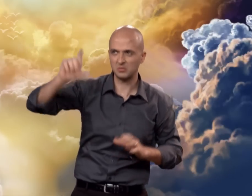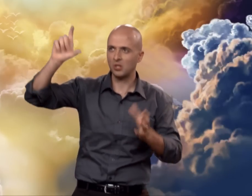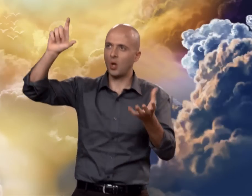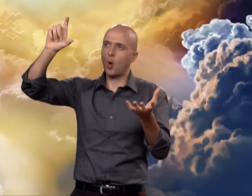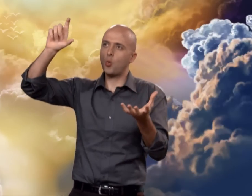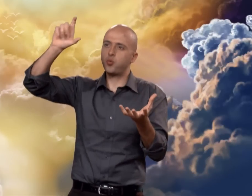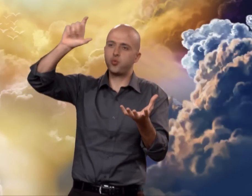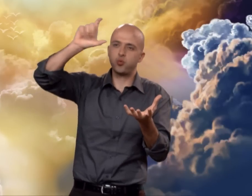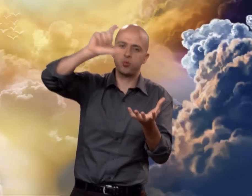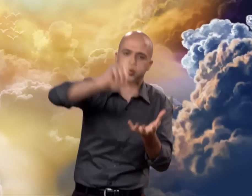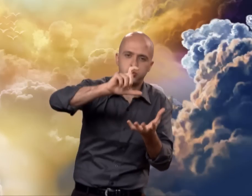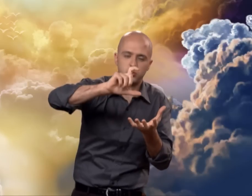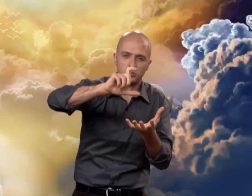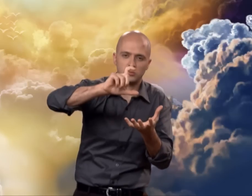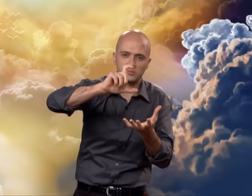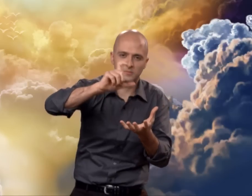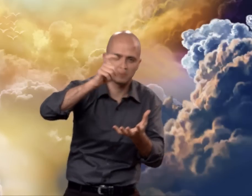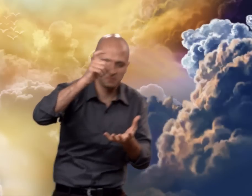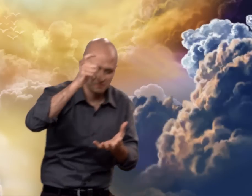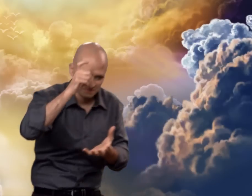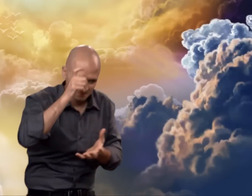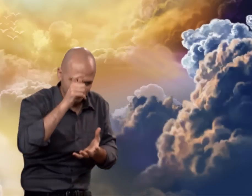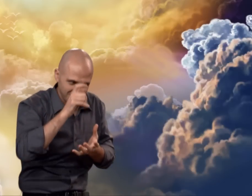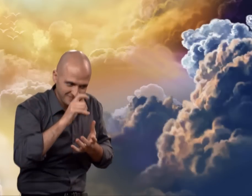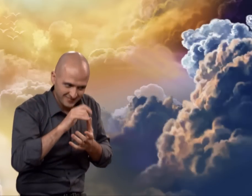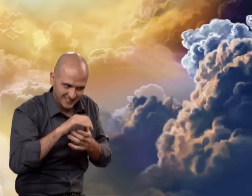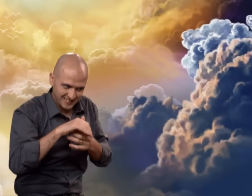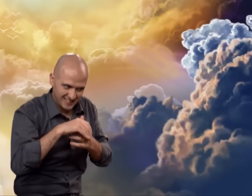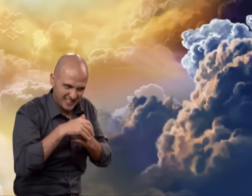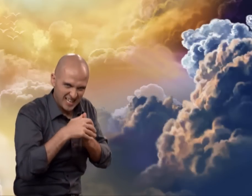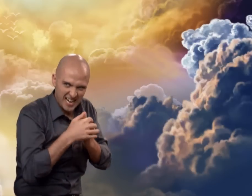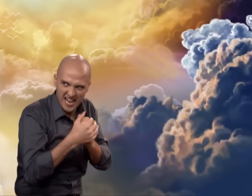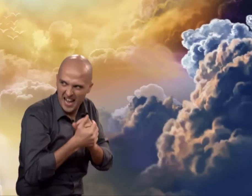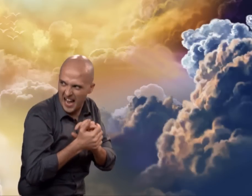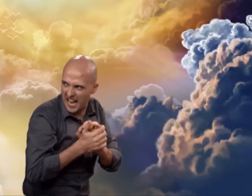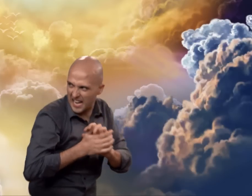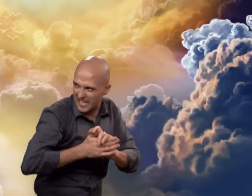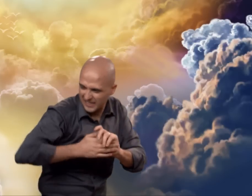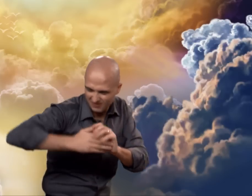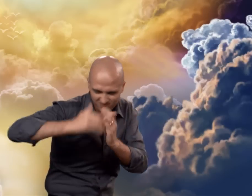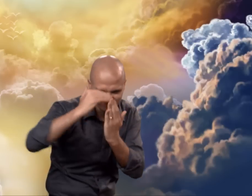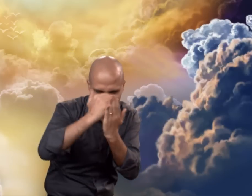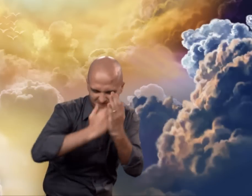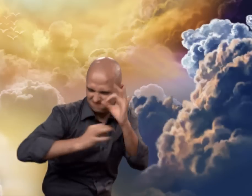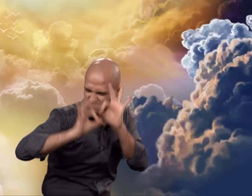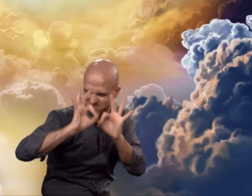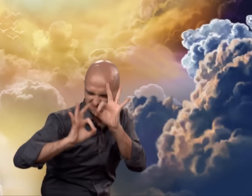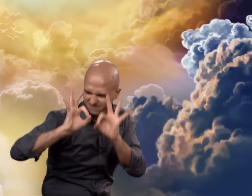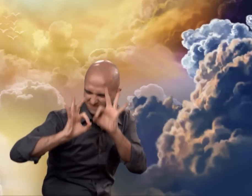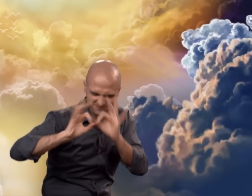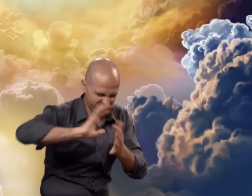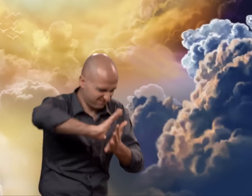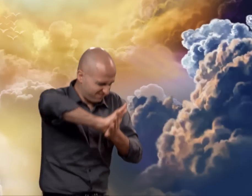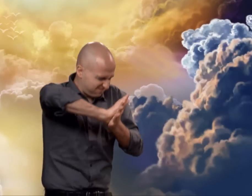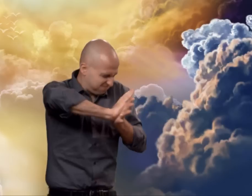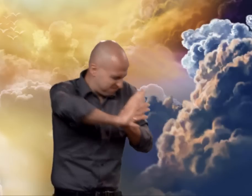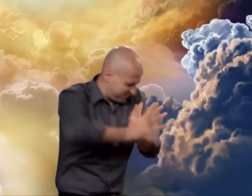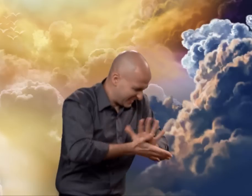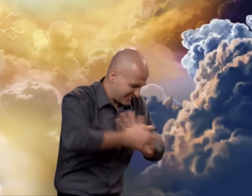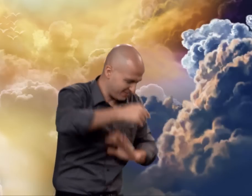de Deus era opressora. Satanás estava decidido a provocar a queda de nossos primeiros pais, com o objetivo de tomar posse